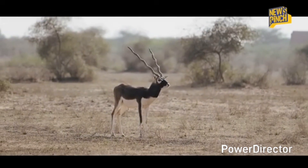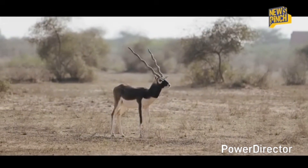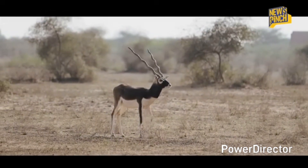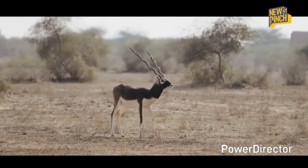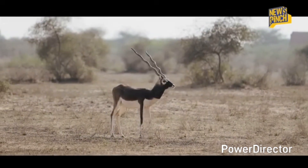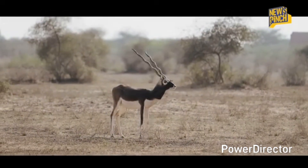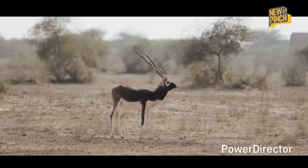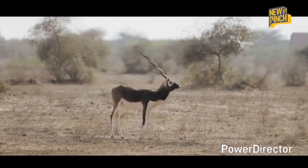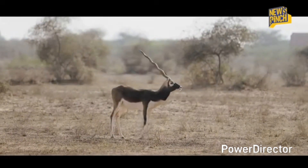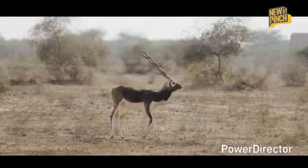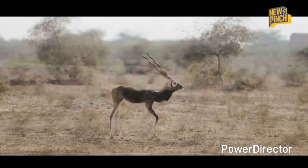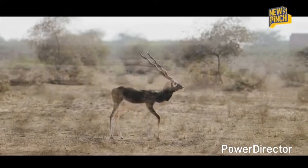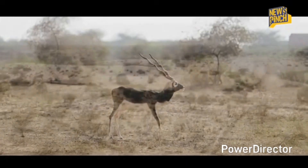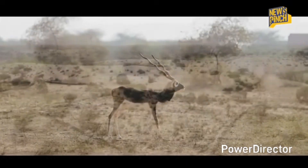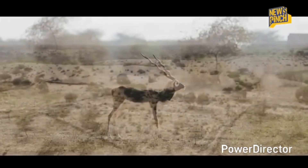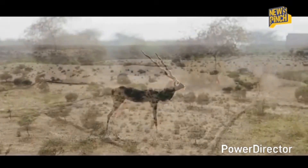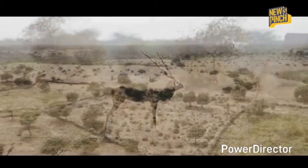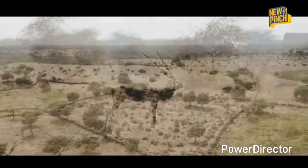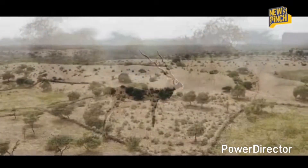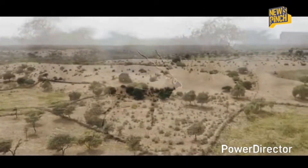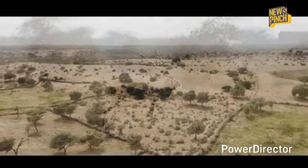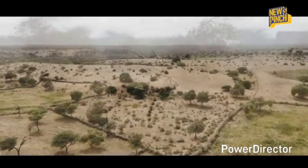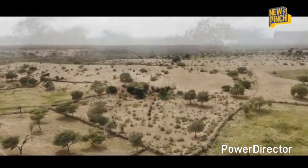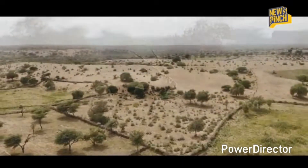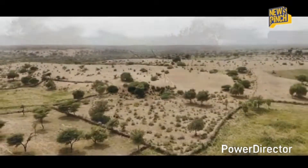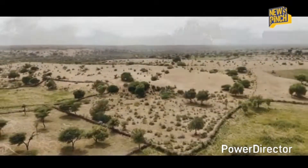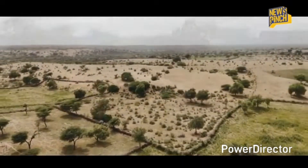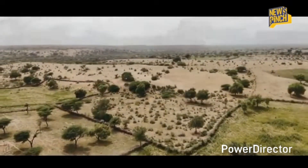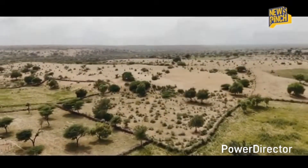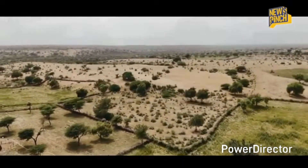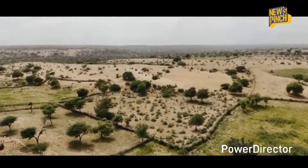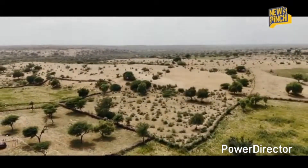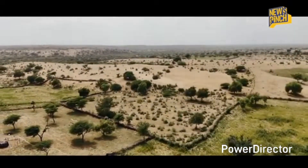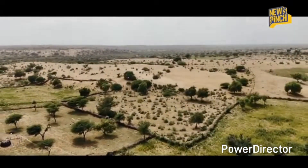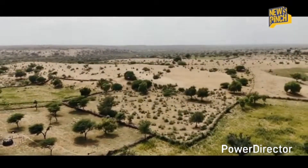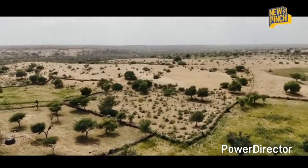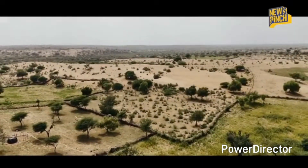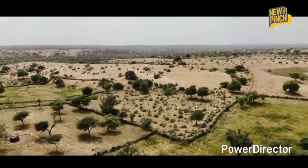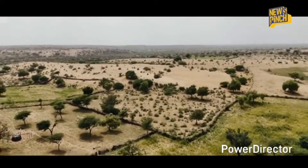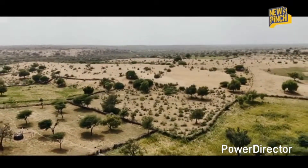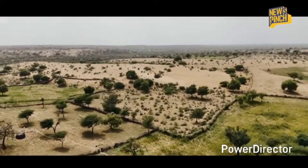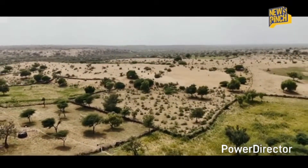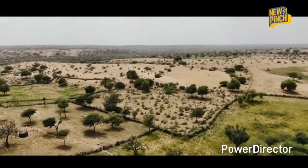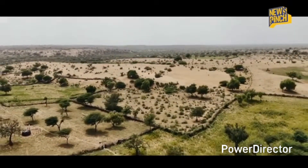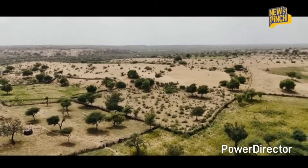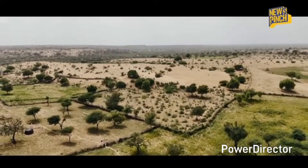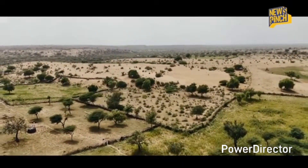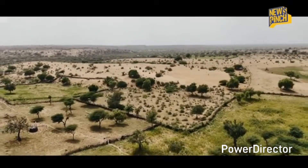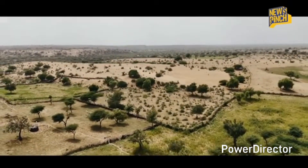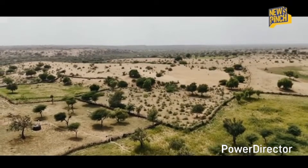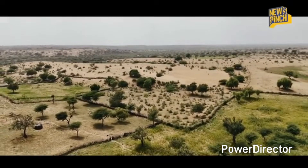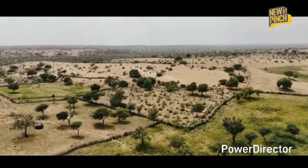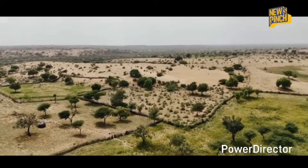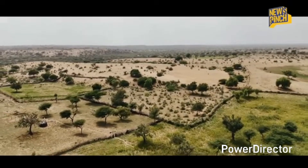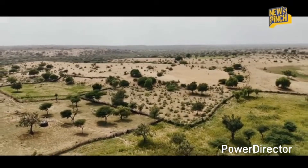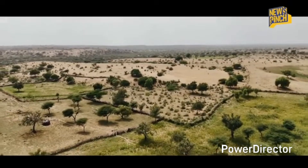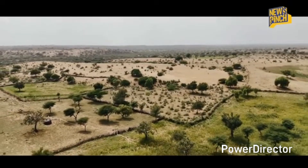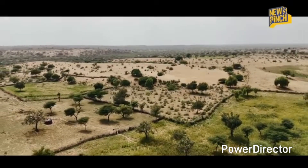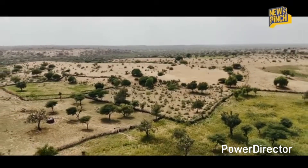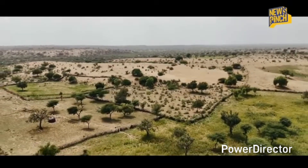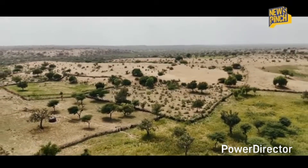पशु पंखीड़ा अर्ज करे जल